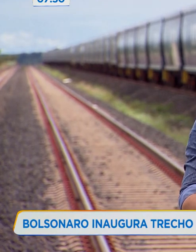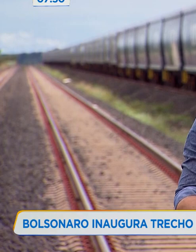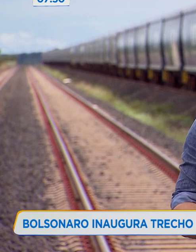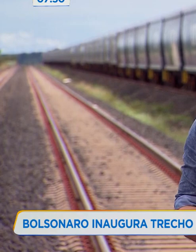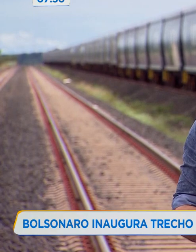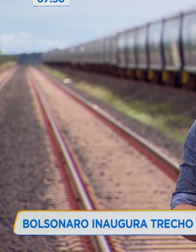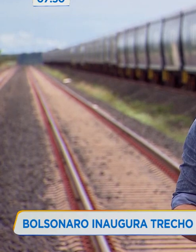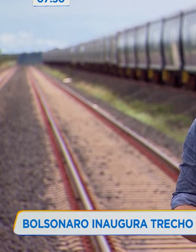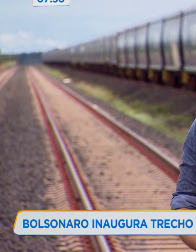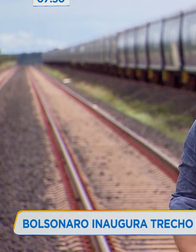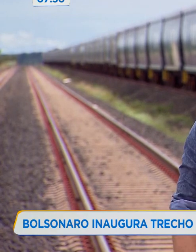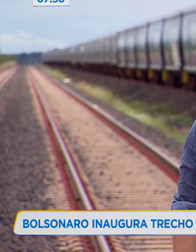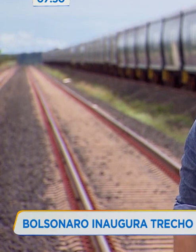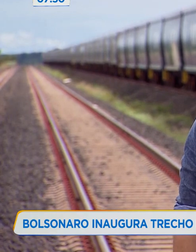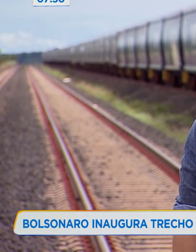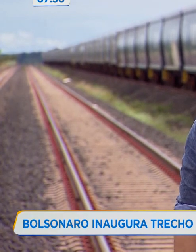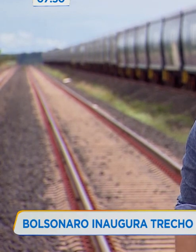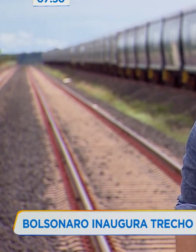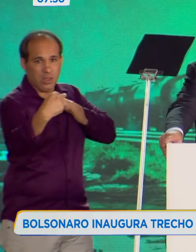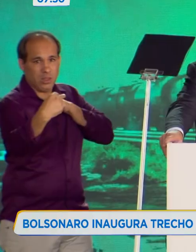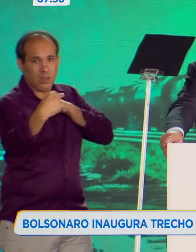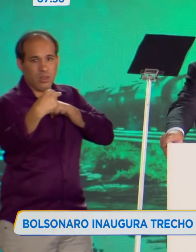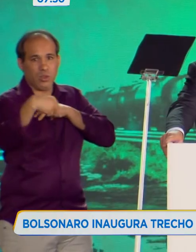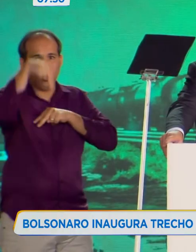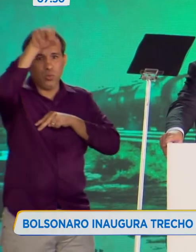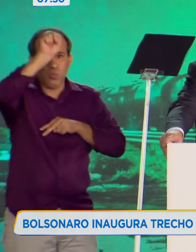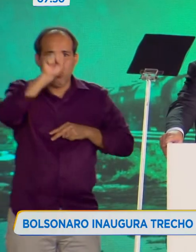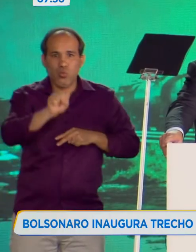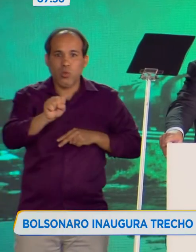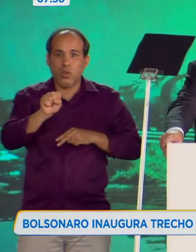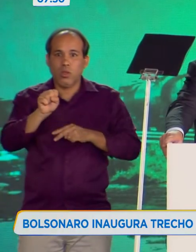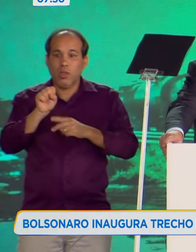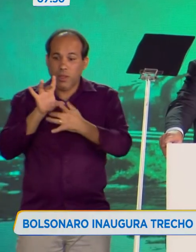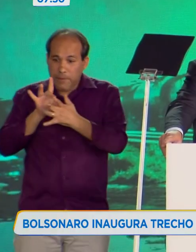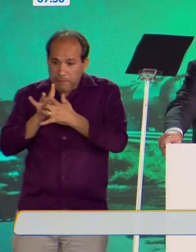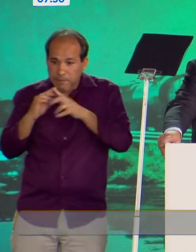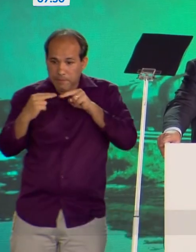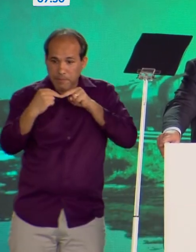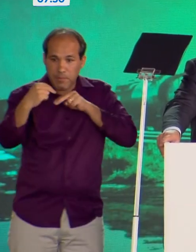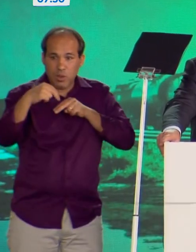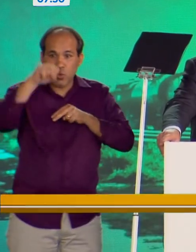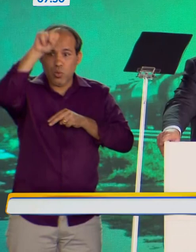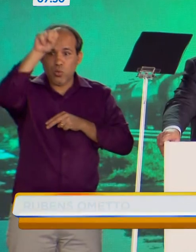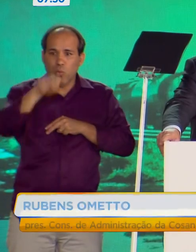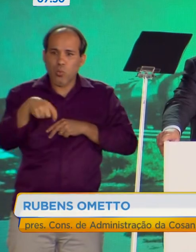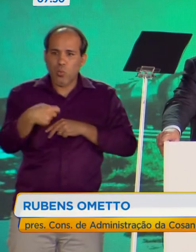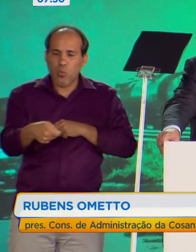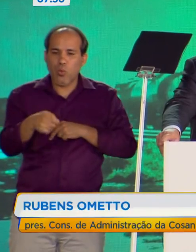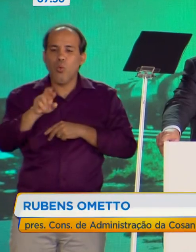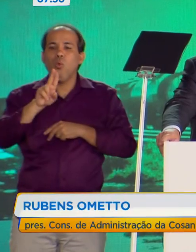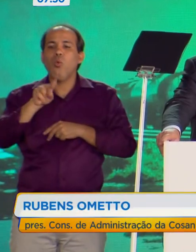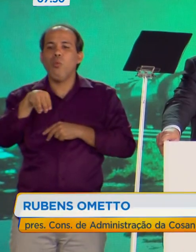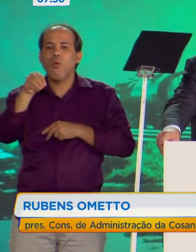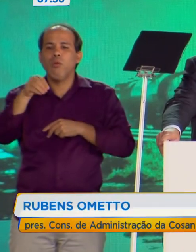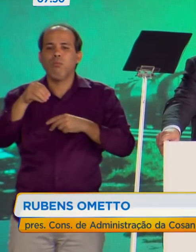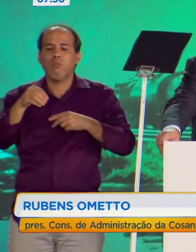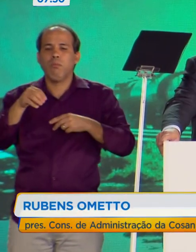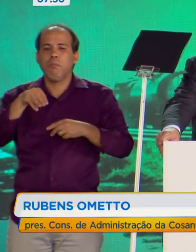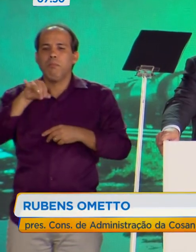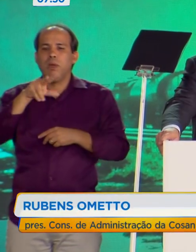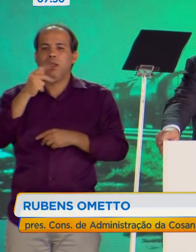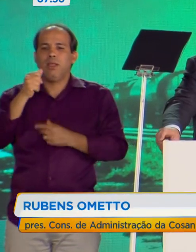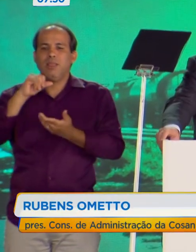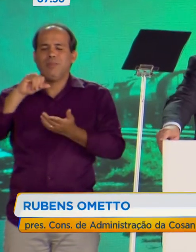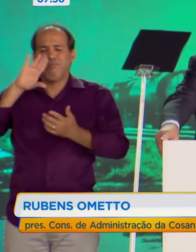do Triângulo Mineiro até o Porto de Santos. A Norte-Sul, que nós batizamos de Rumo Malha Central, é um